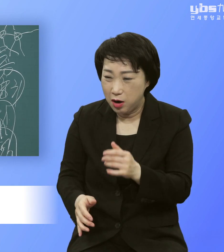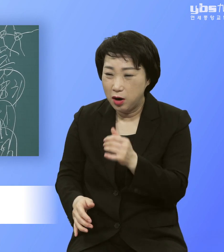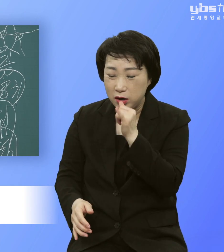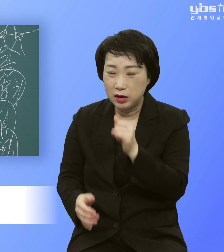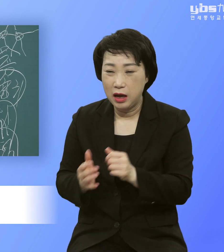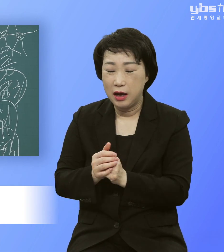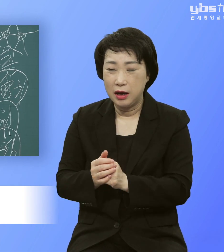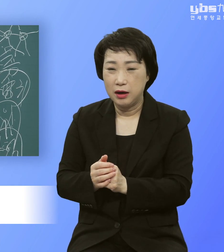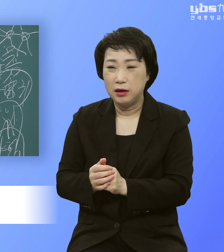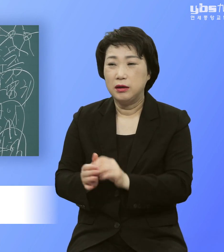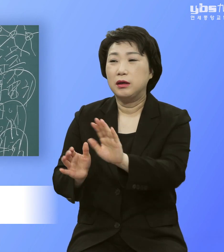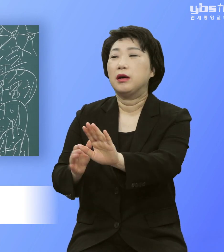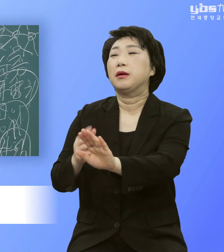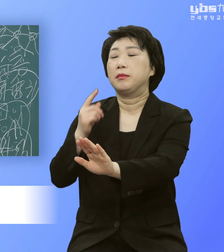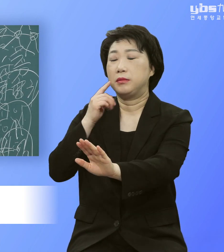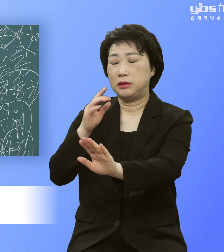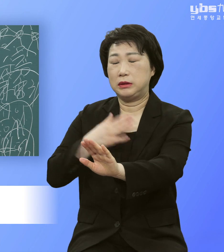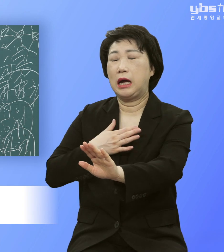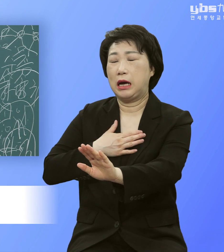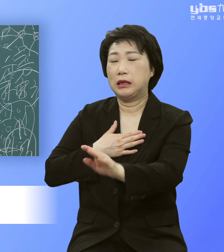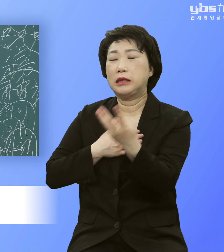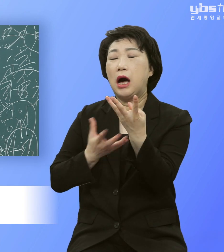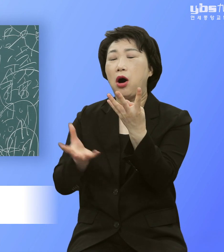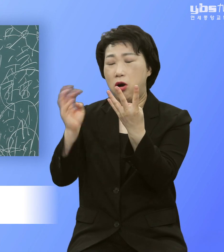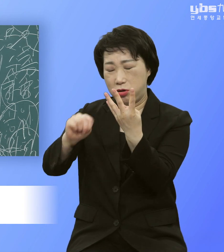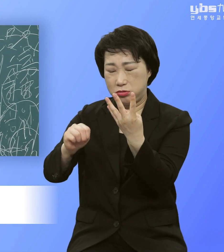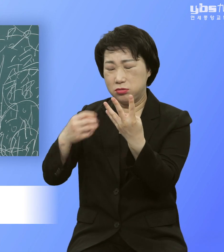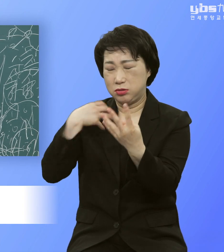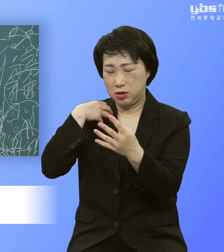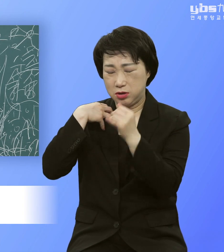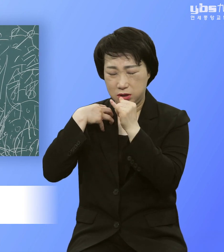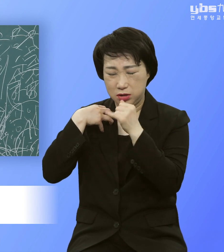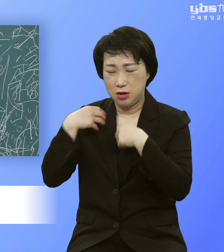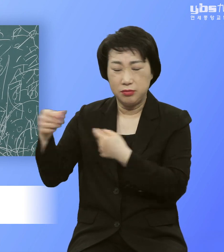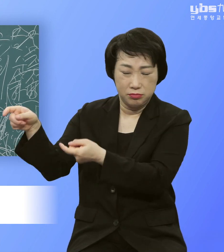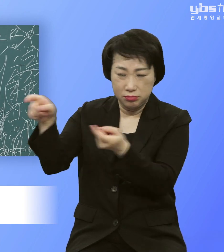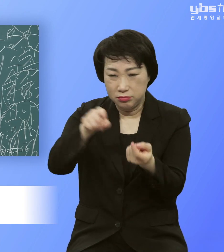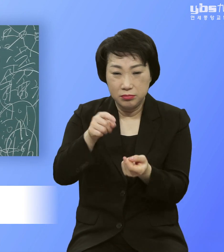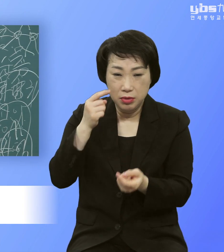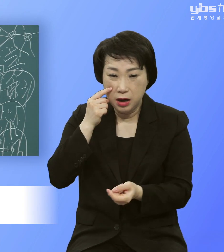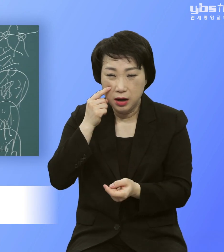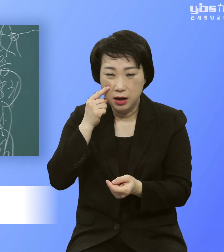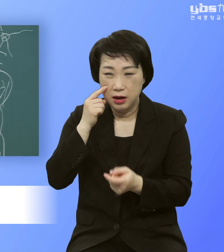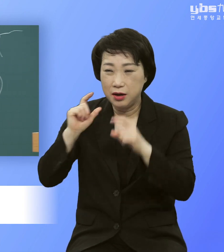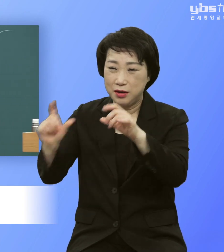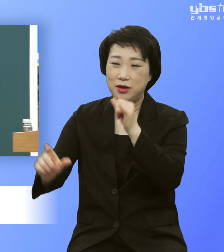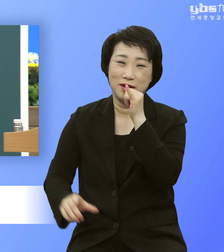때 내가 4억 책임질 테니 올려라 그랬어. 응?